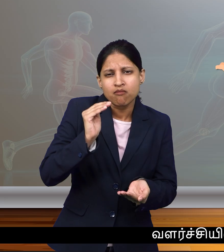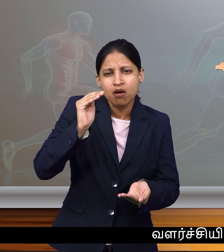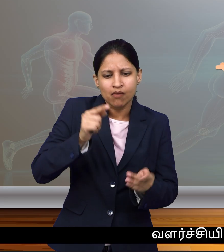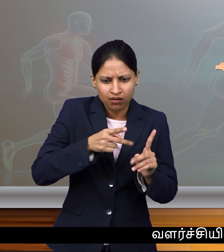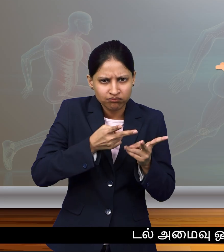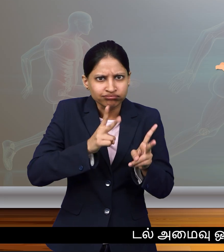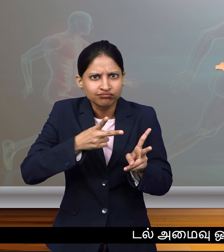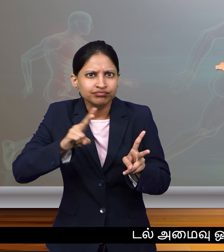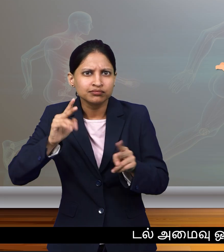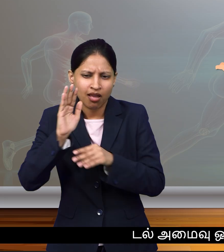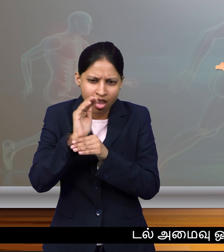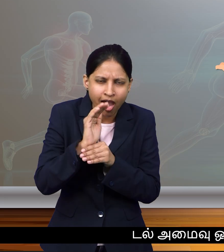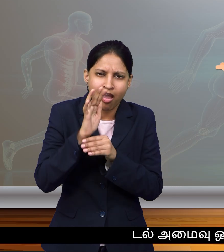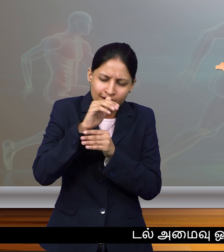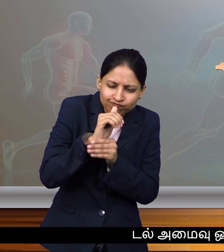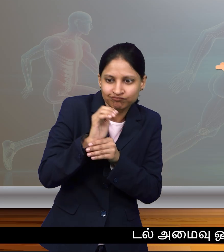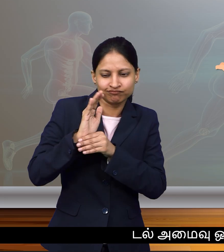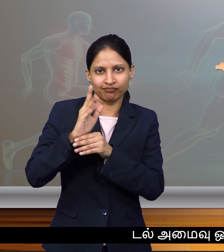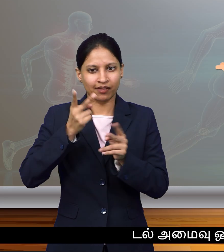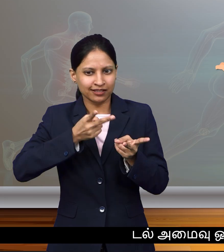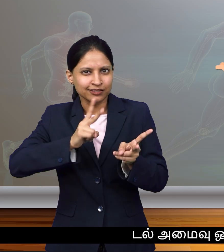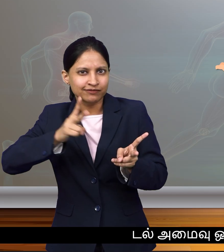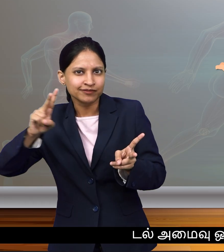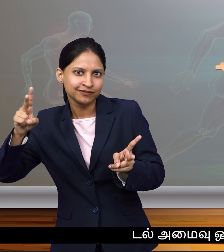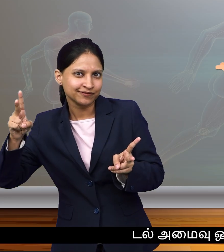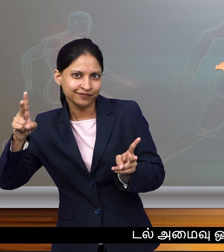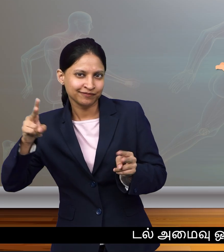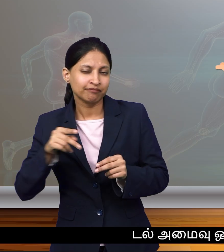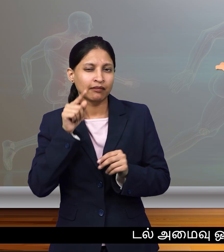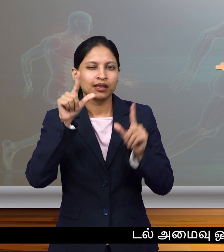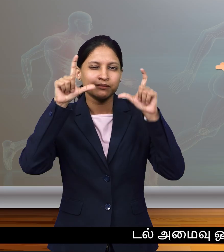வளர்ச்சியின் நிலைகளில் உடல் அமைவு ஒரு பங்கு வகிக்கிறது.